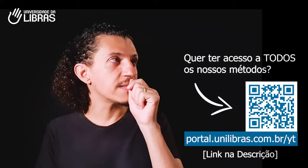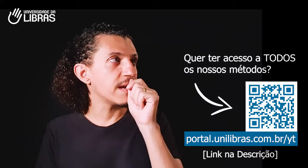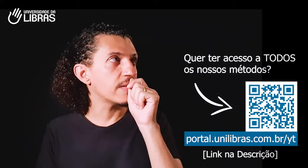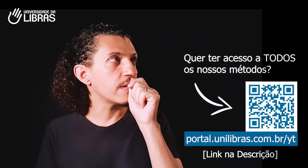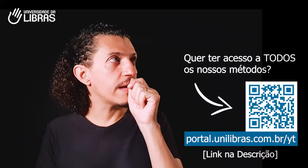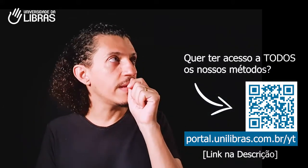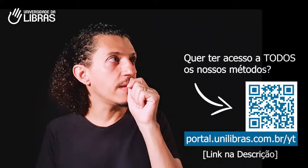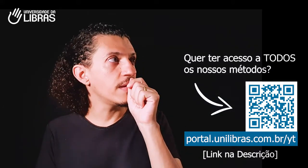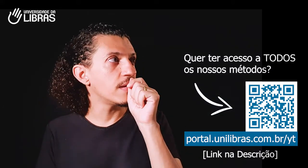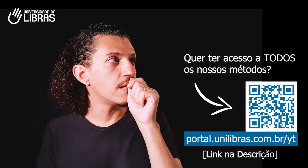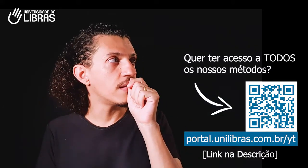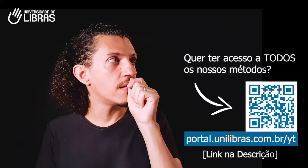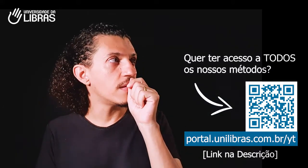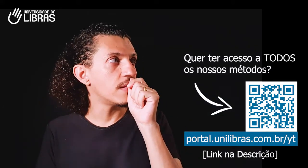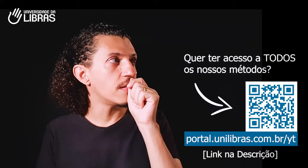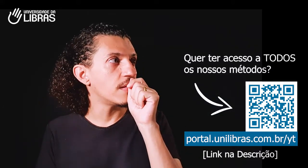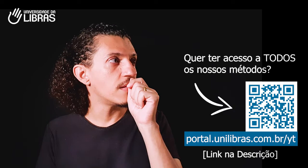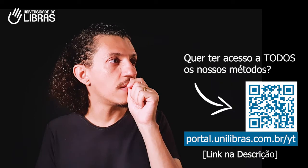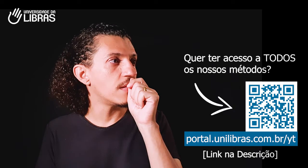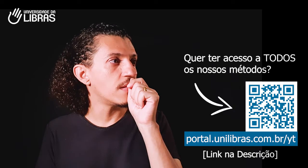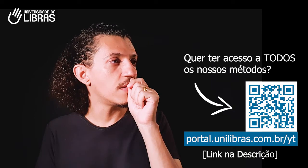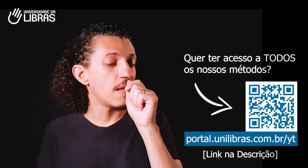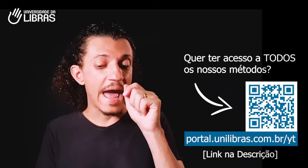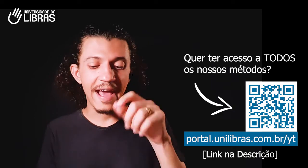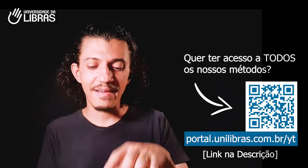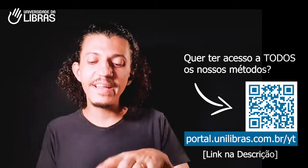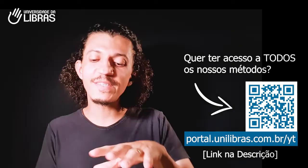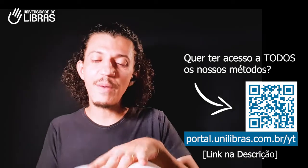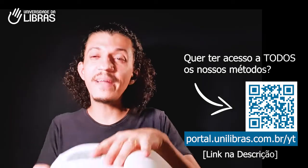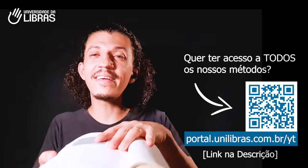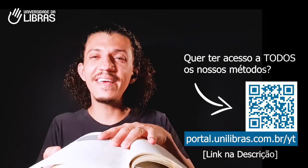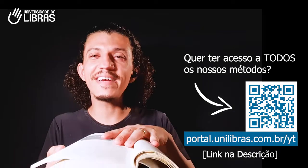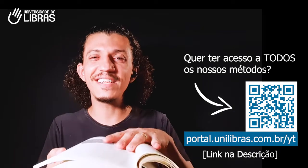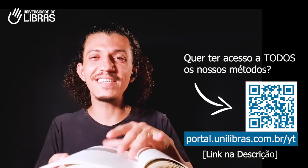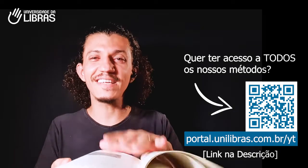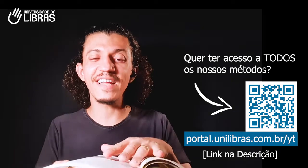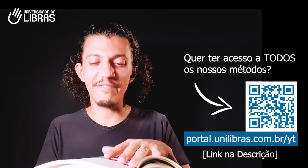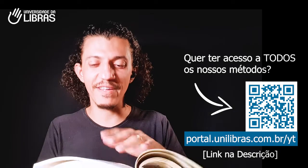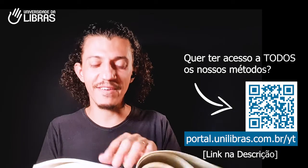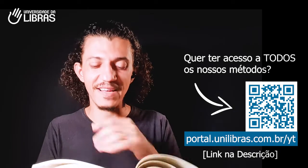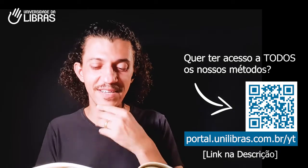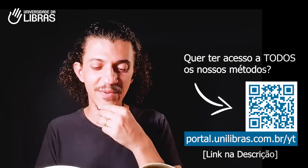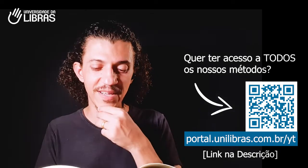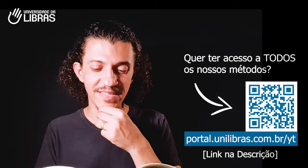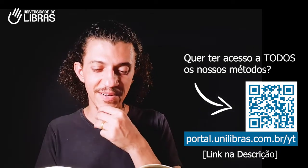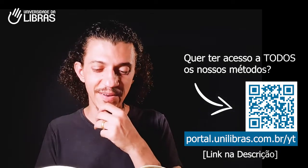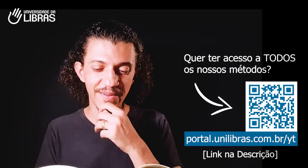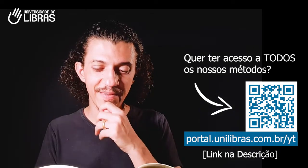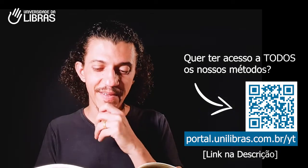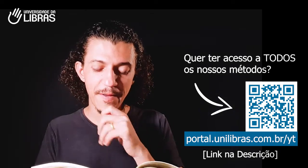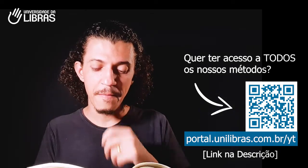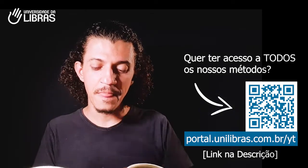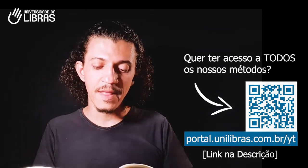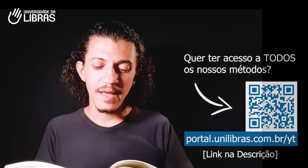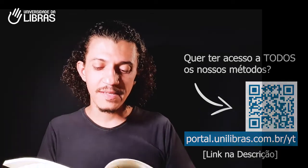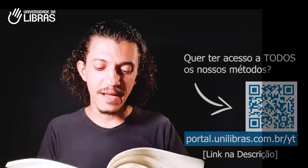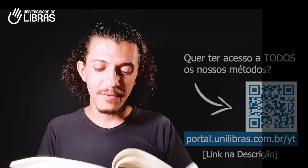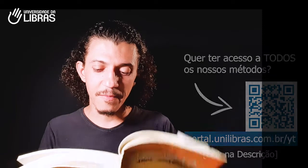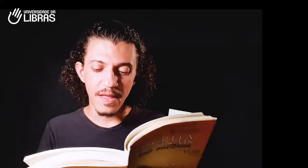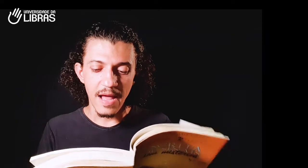criado online Olá neste momento aqui que a gente tá escrevendo né a segunda edição né exato